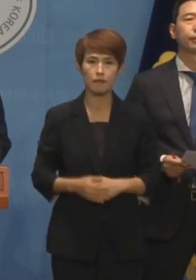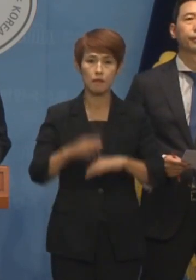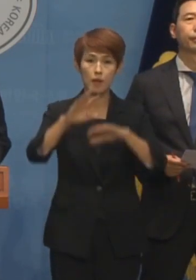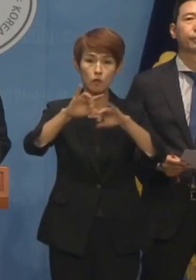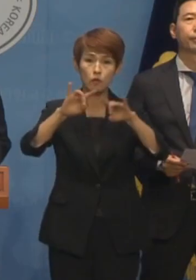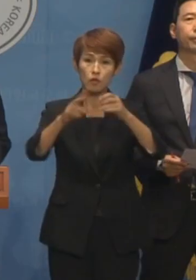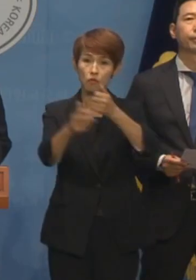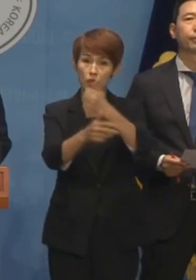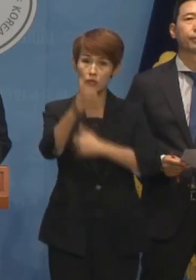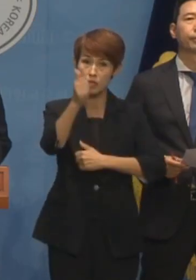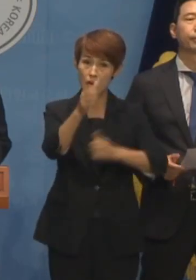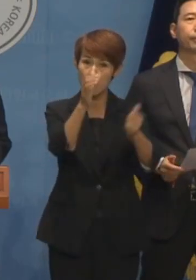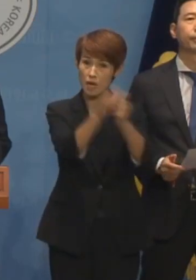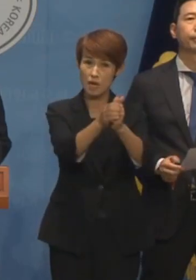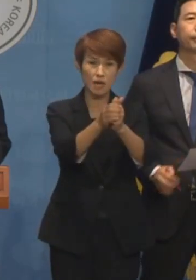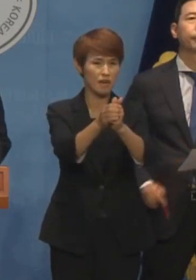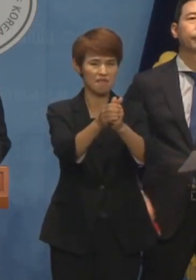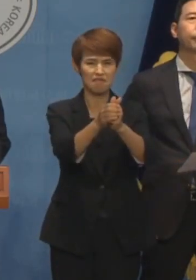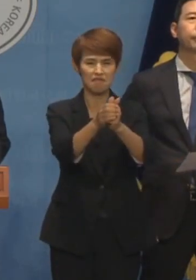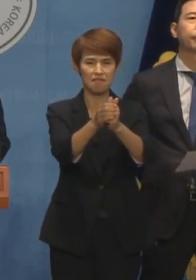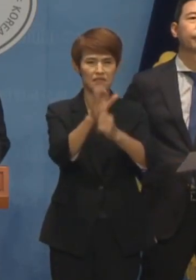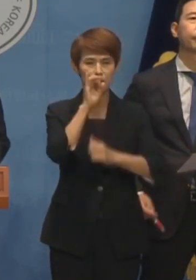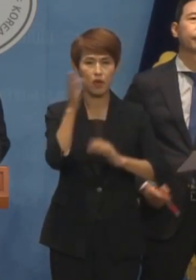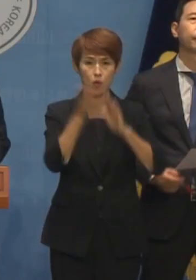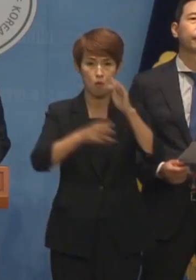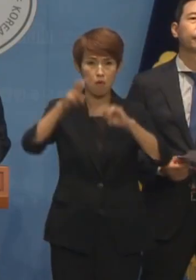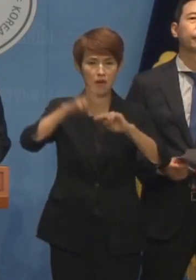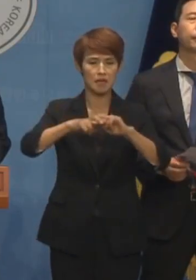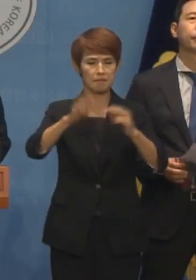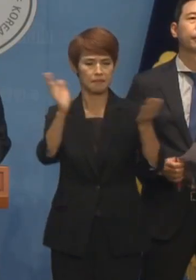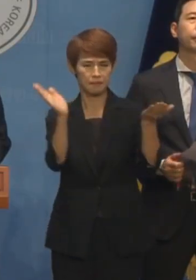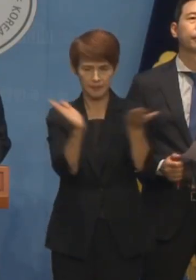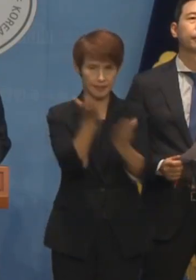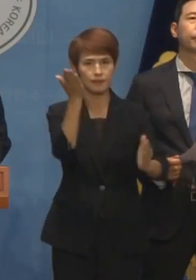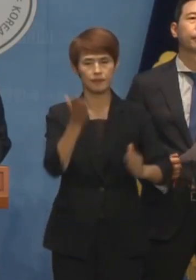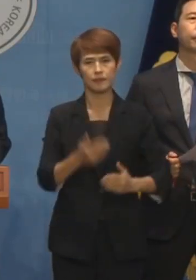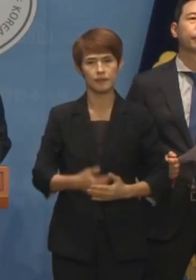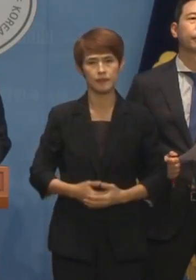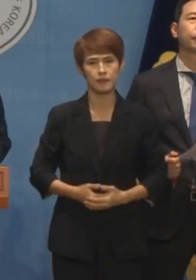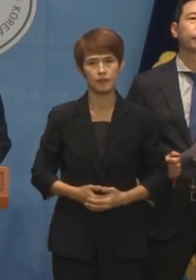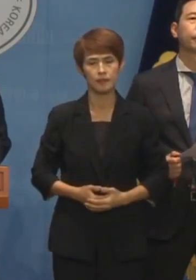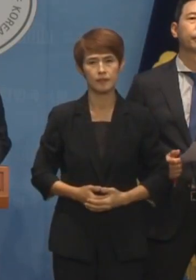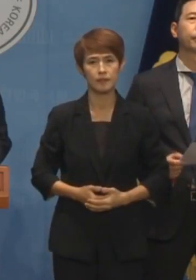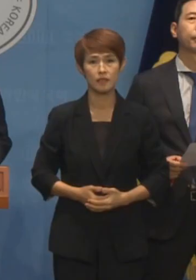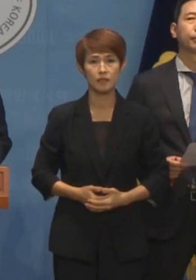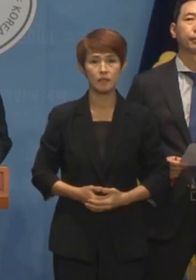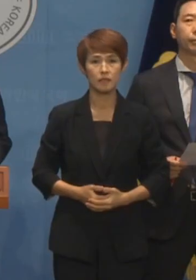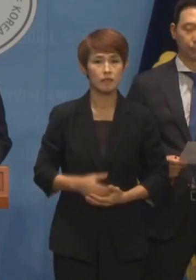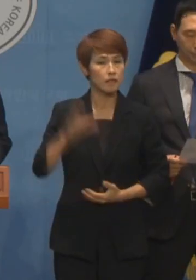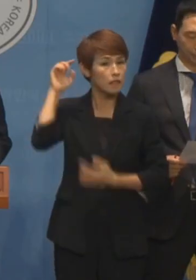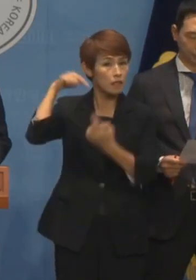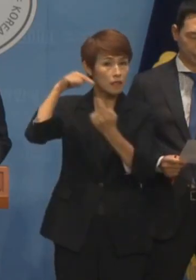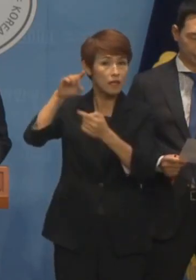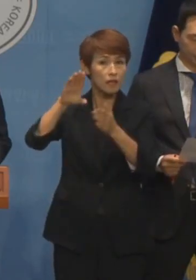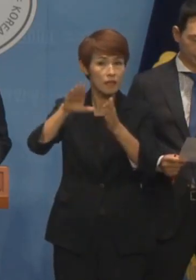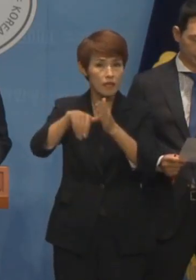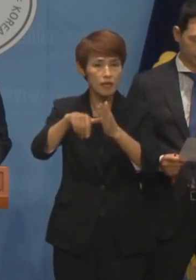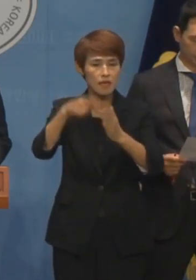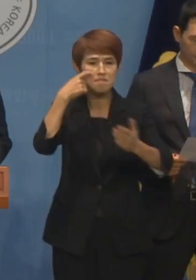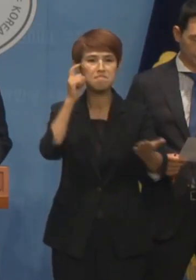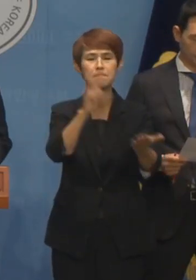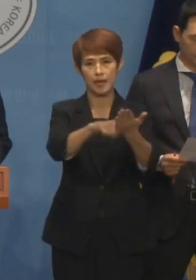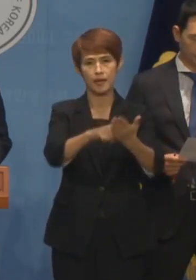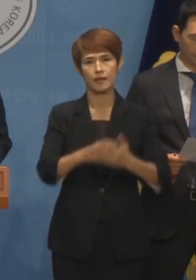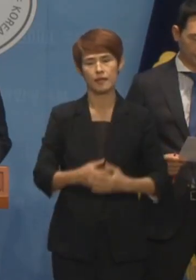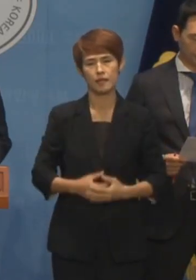방송통신위원장 물론이고 어떤 공직에도 부적합한 인사라는 것이 인사청문회에서